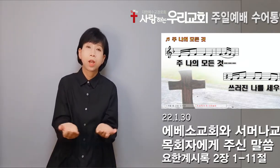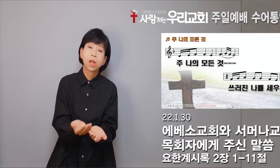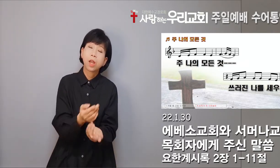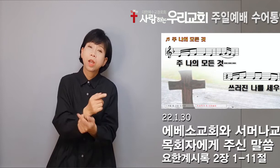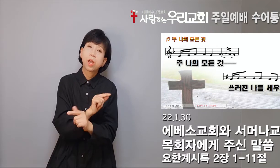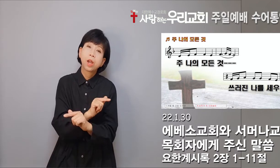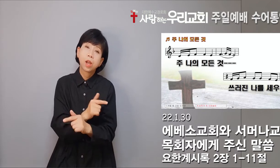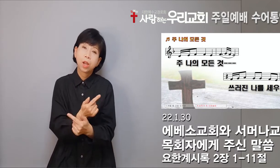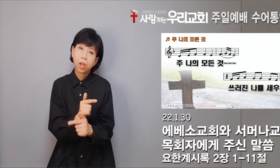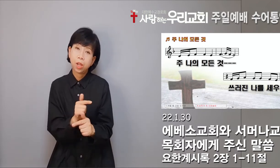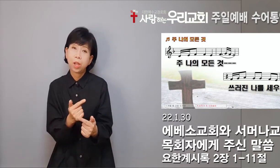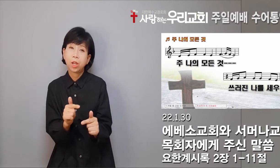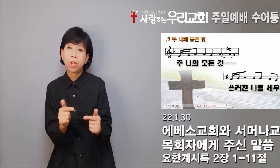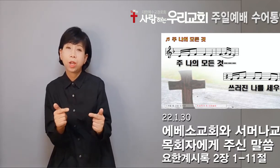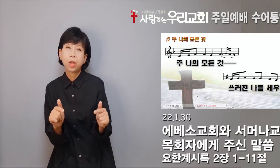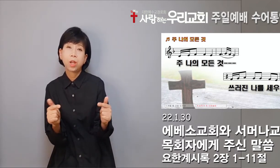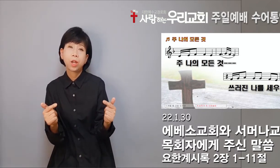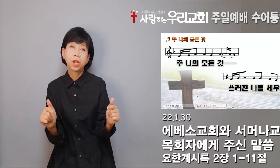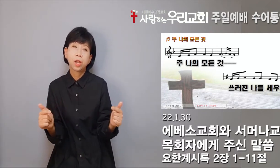것